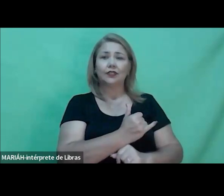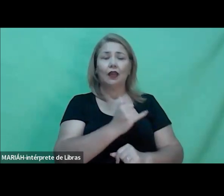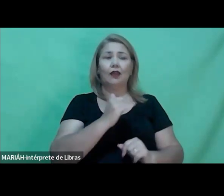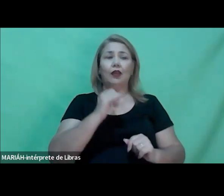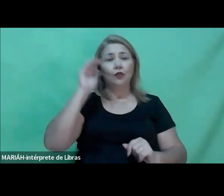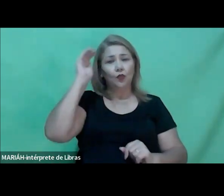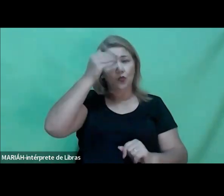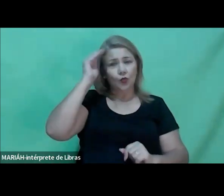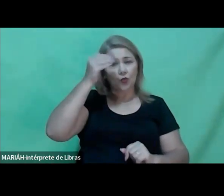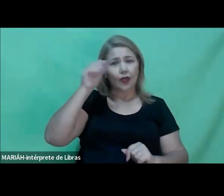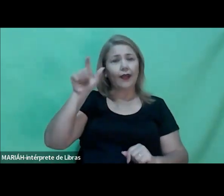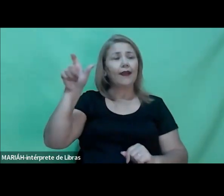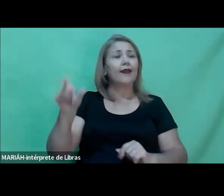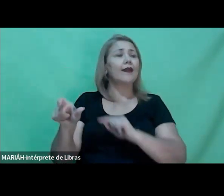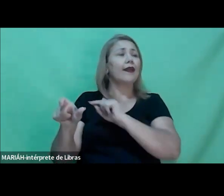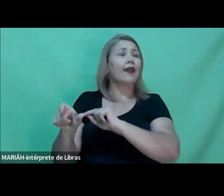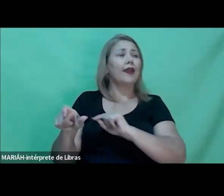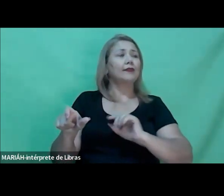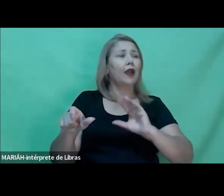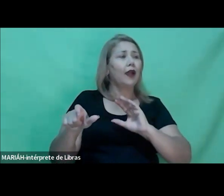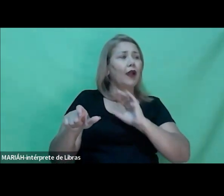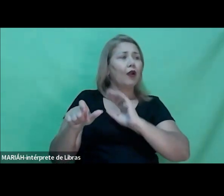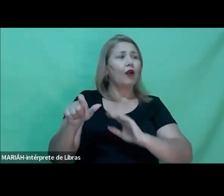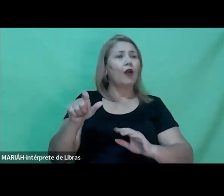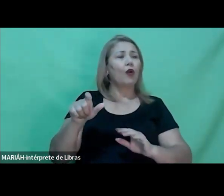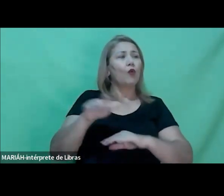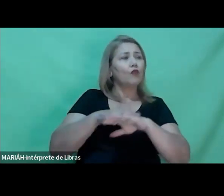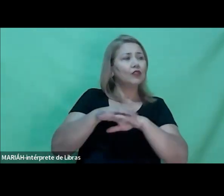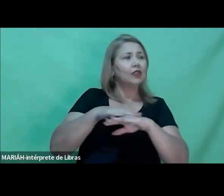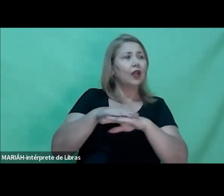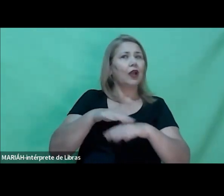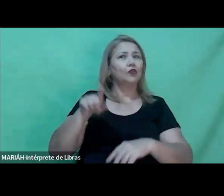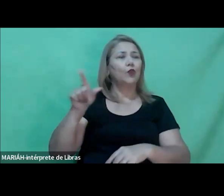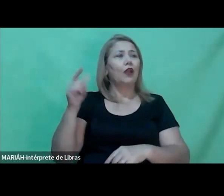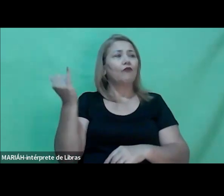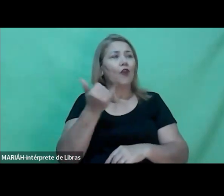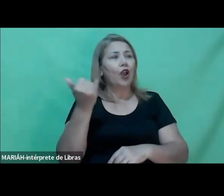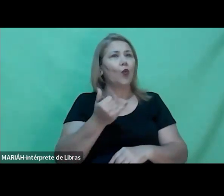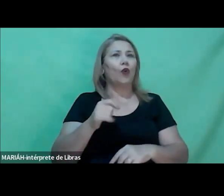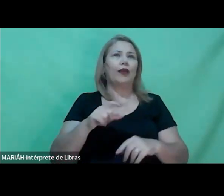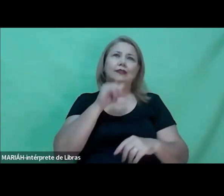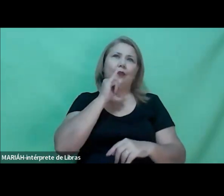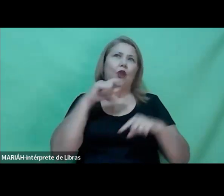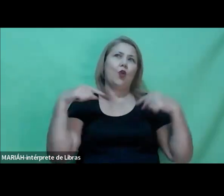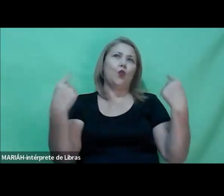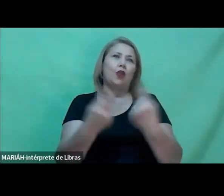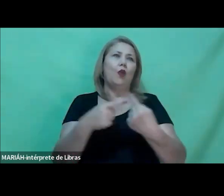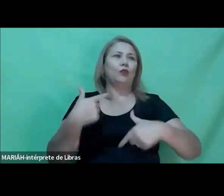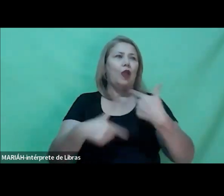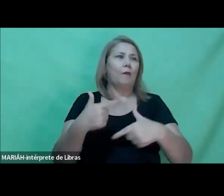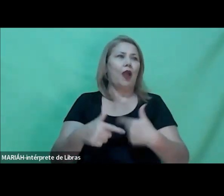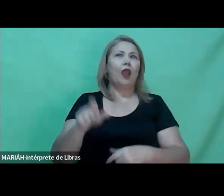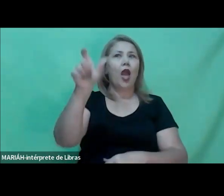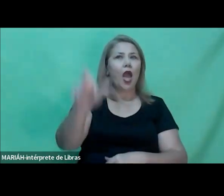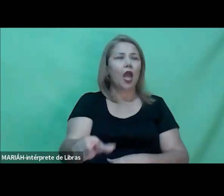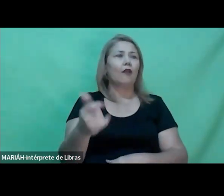Quién es el que está hablando sí Bueno estamos en una mesa redonda en una reunión de trabajo con muchas personas eh En